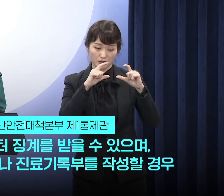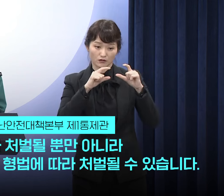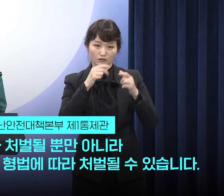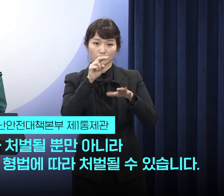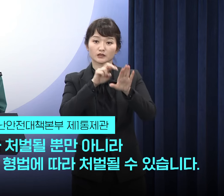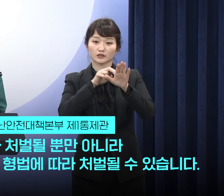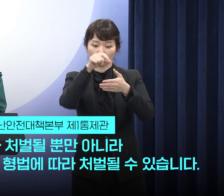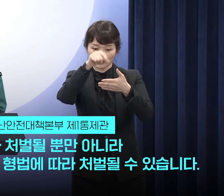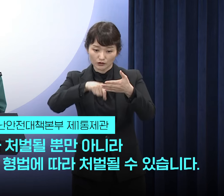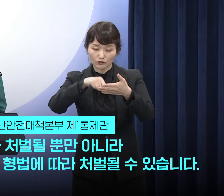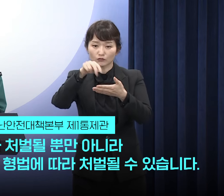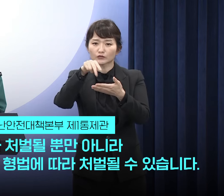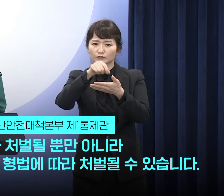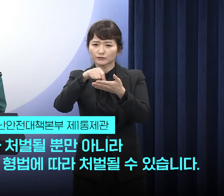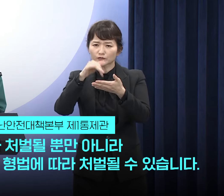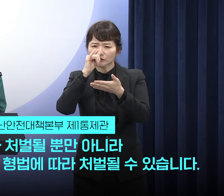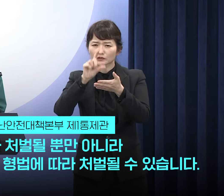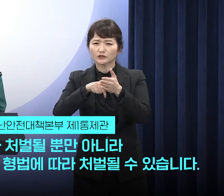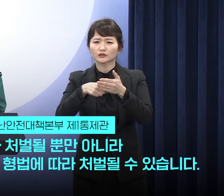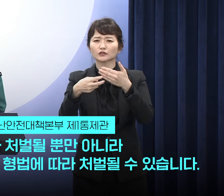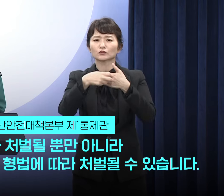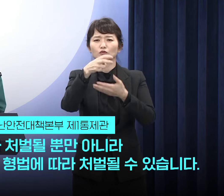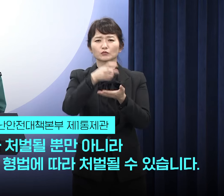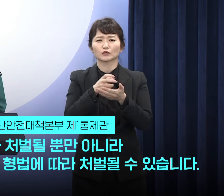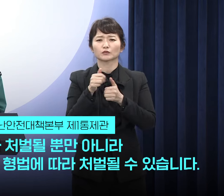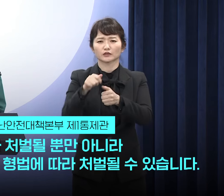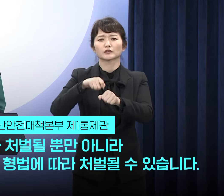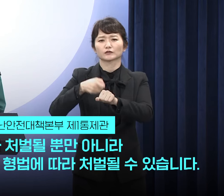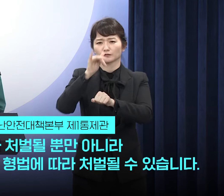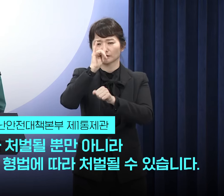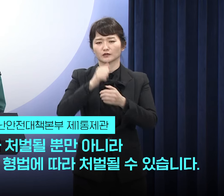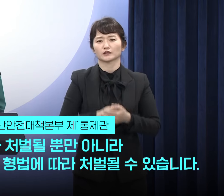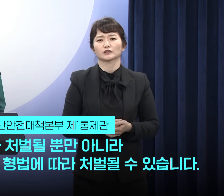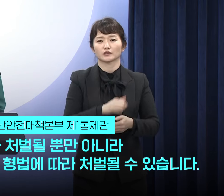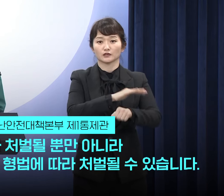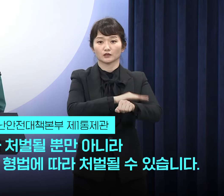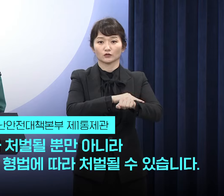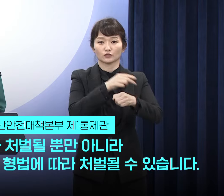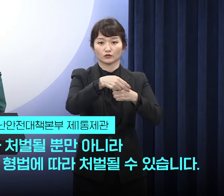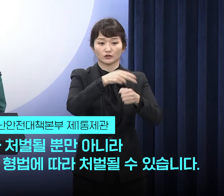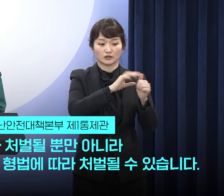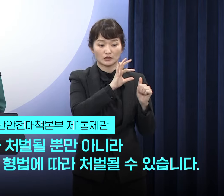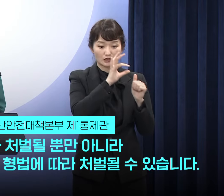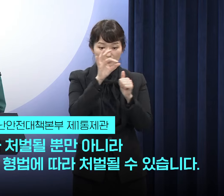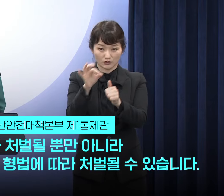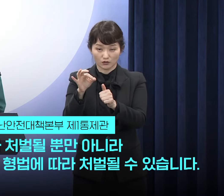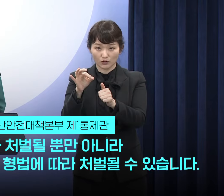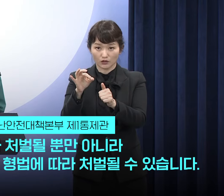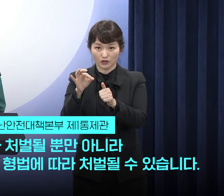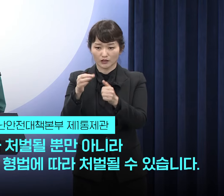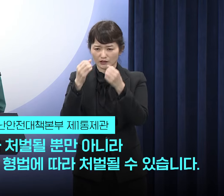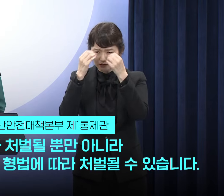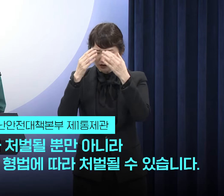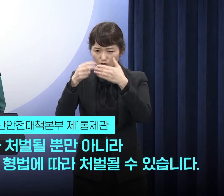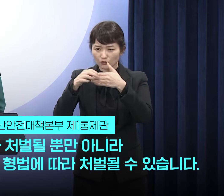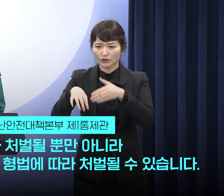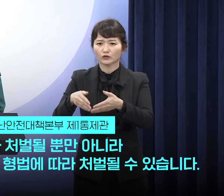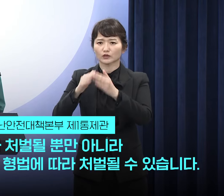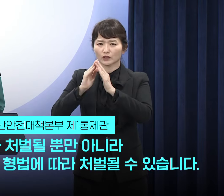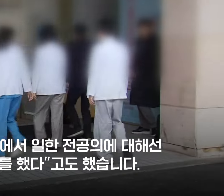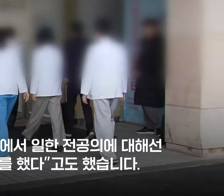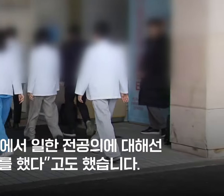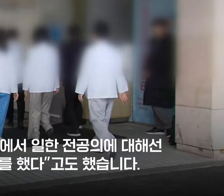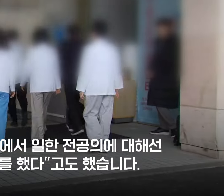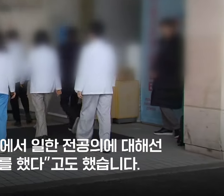경우 의료법에 따라 처벌될 뿐만 아니라 전공의를 고용한 개원이도 형법에 따라 처벌될 수